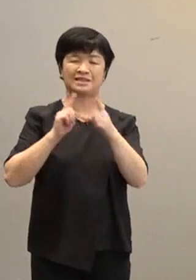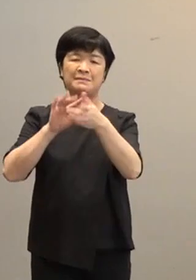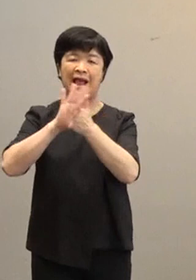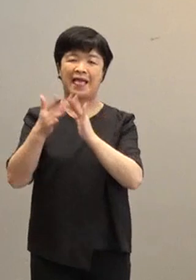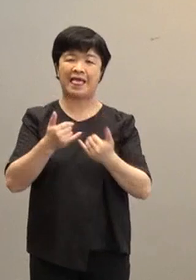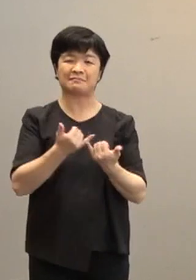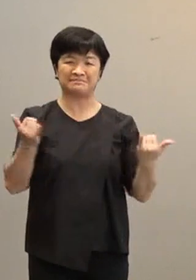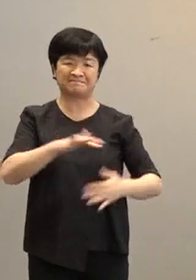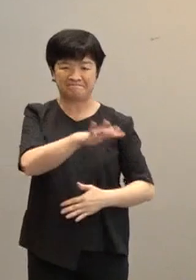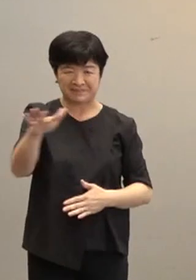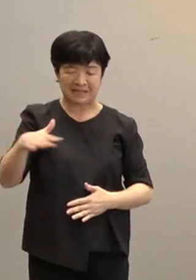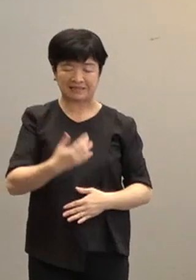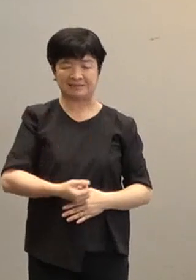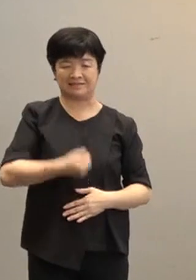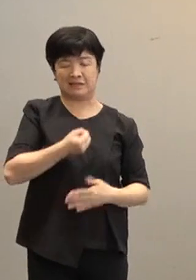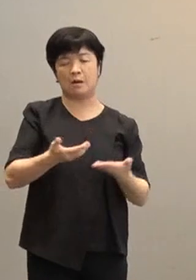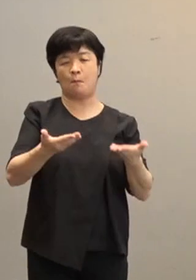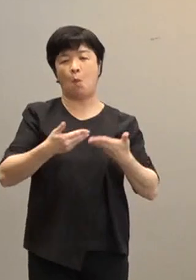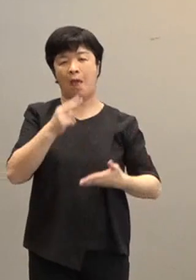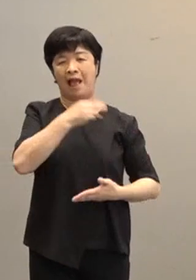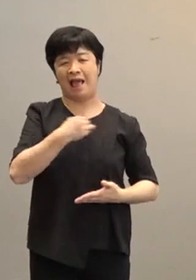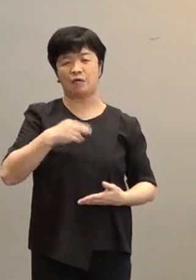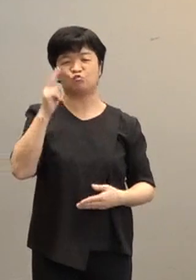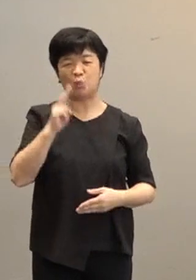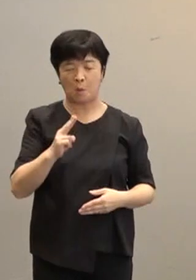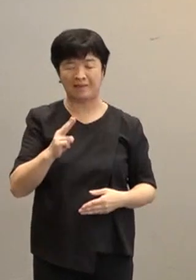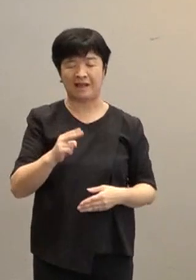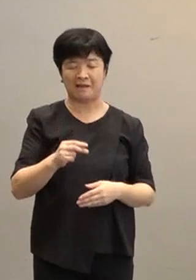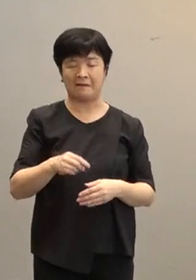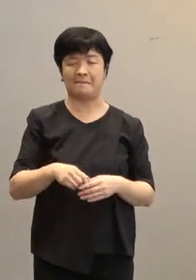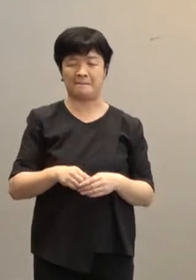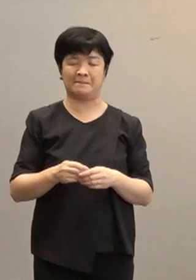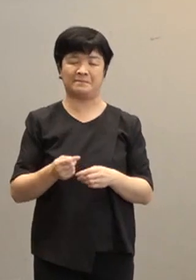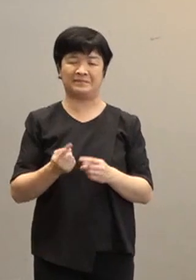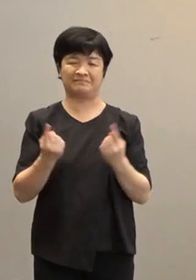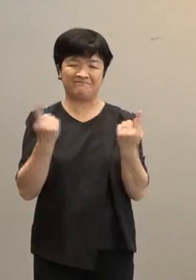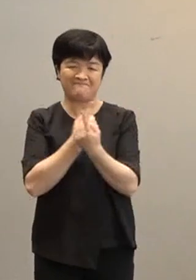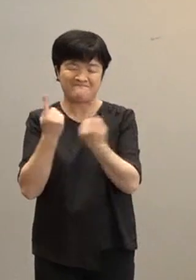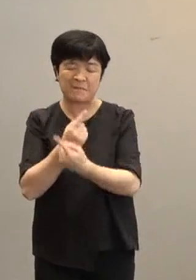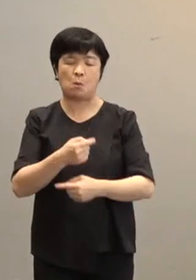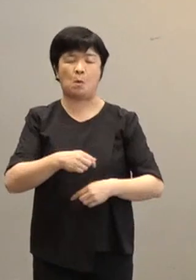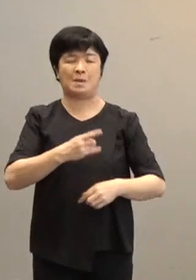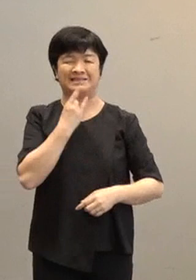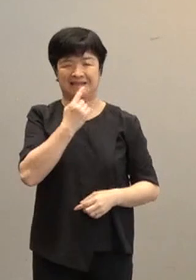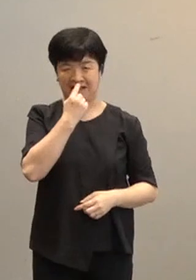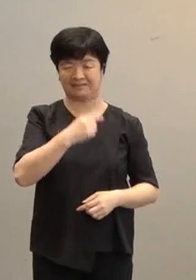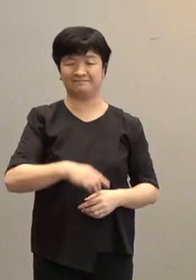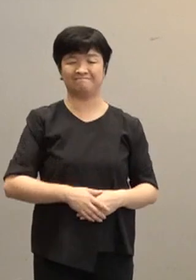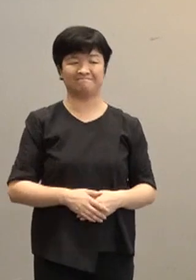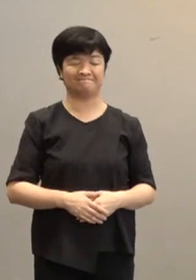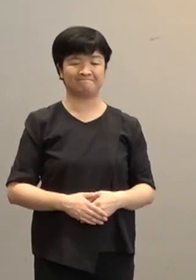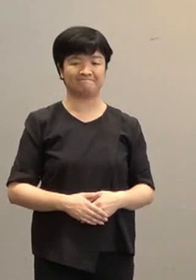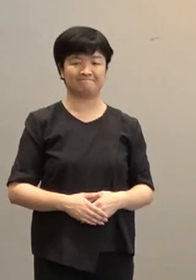取り組みに、改善していただくことを期待しております。